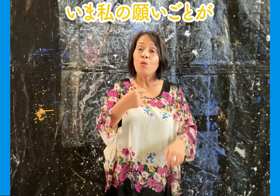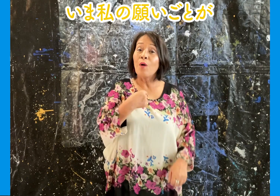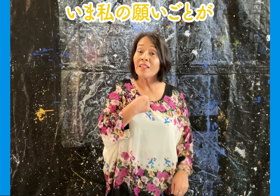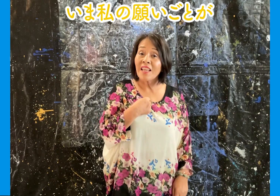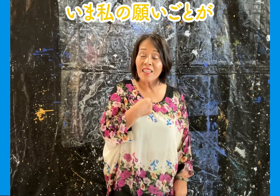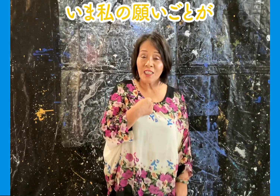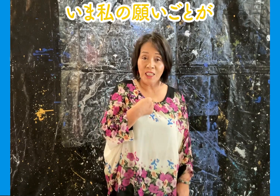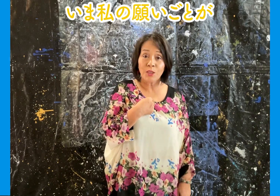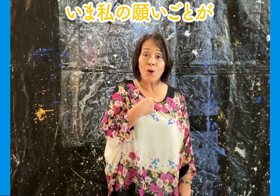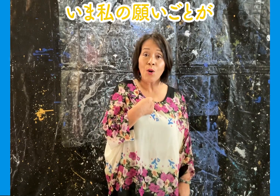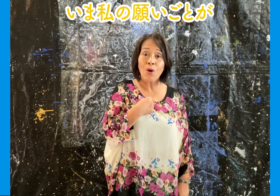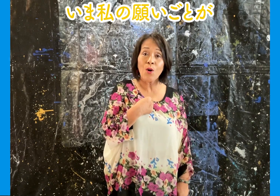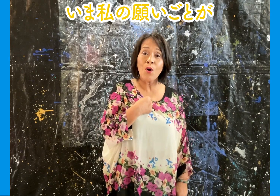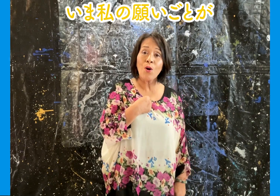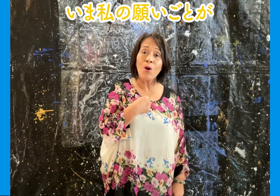私の